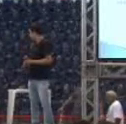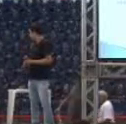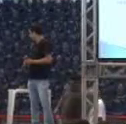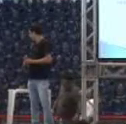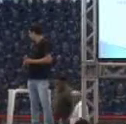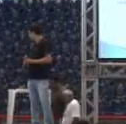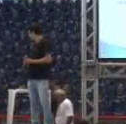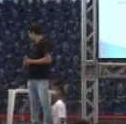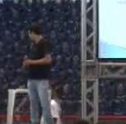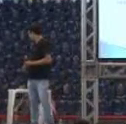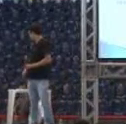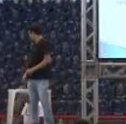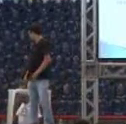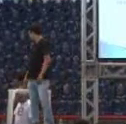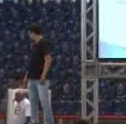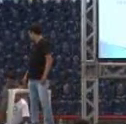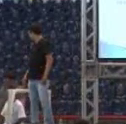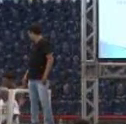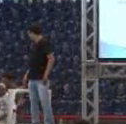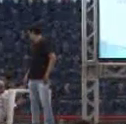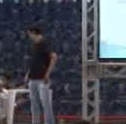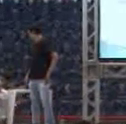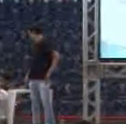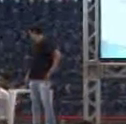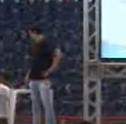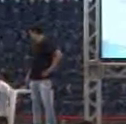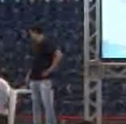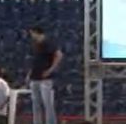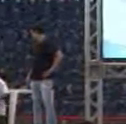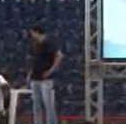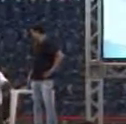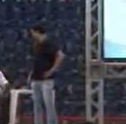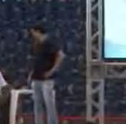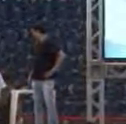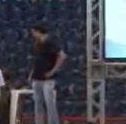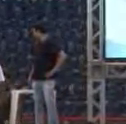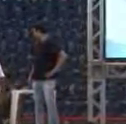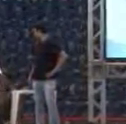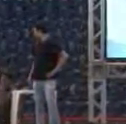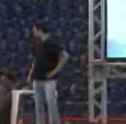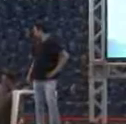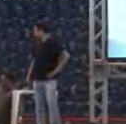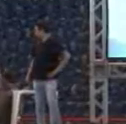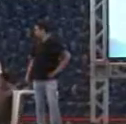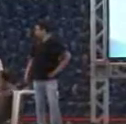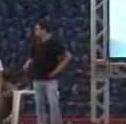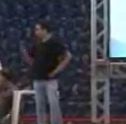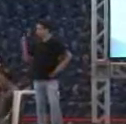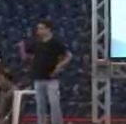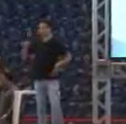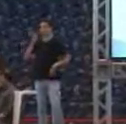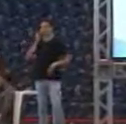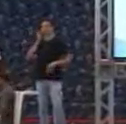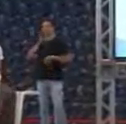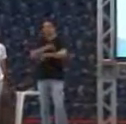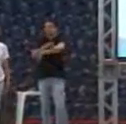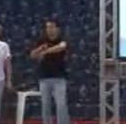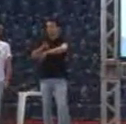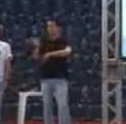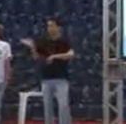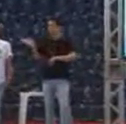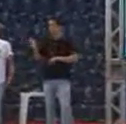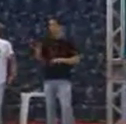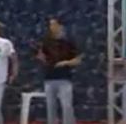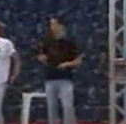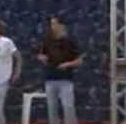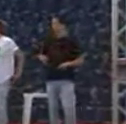suape favor suba aqui isso garoto será que é cearense não né eita